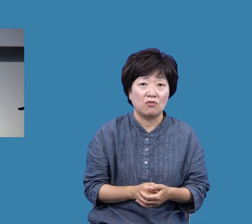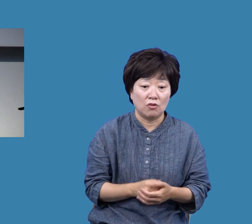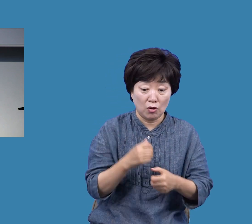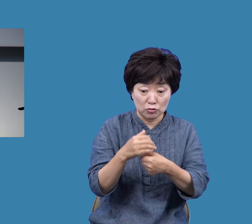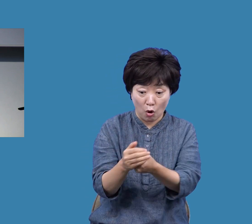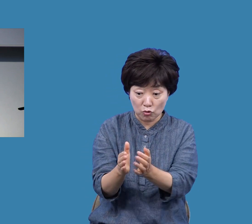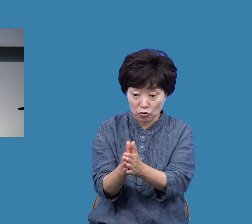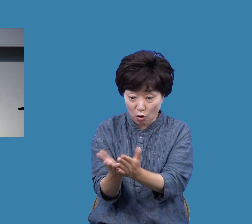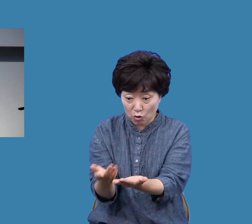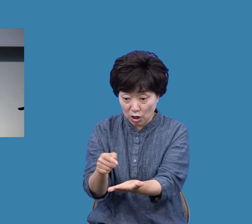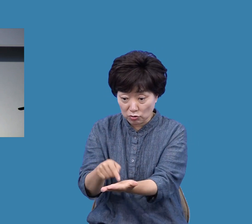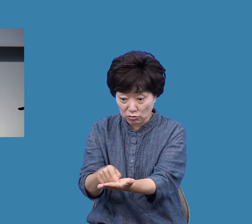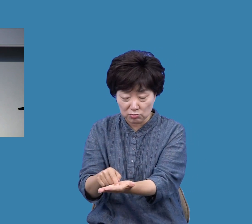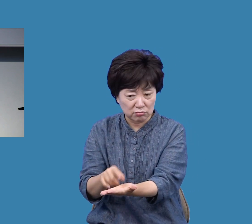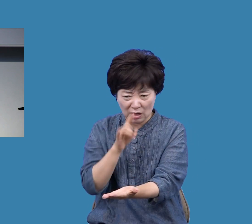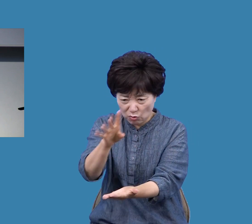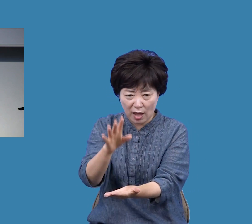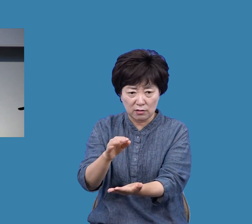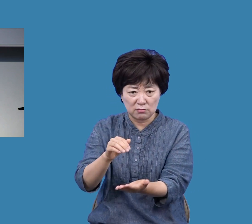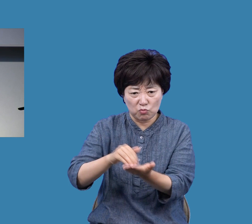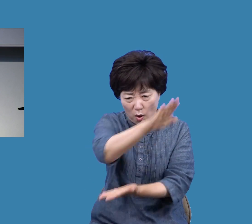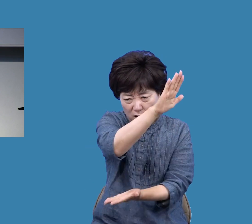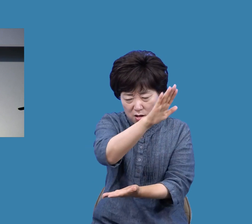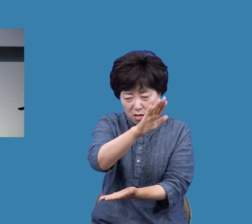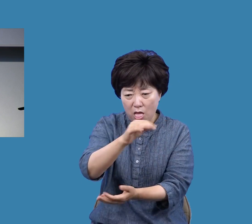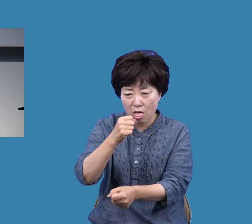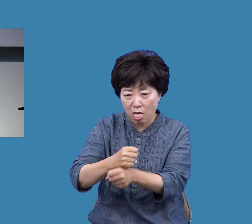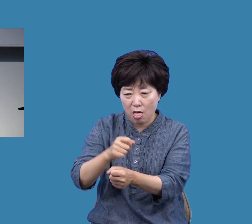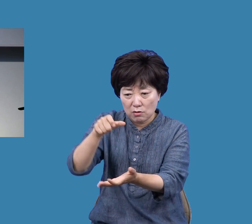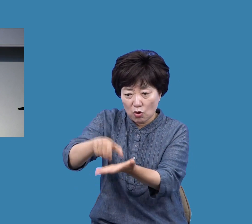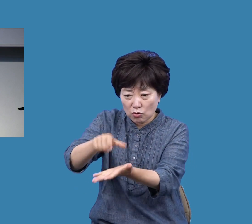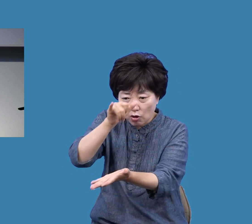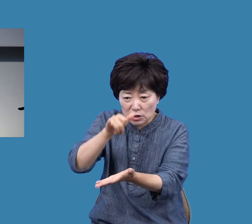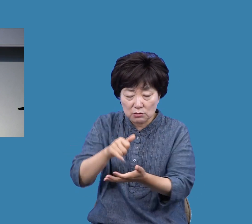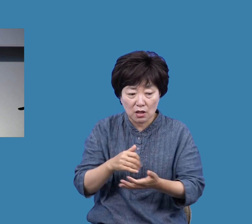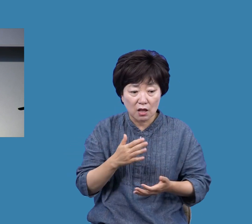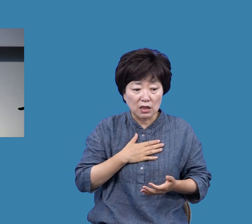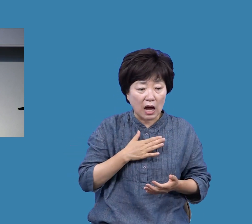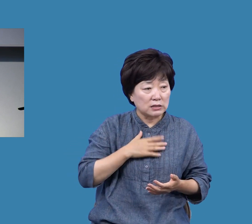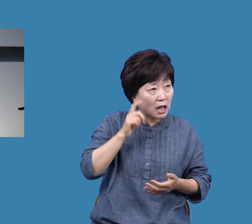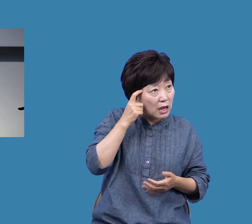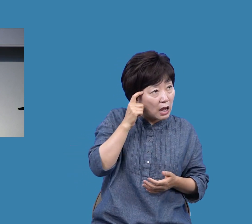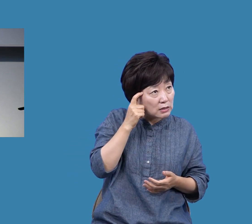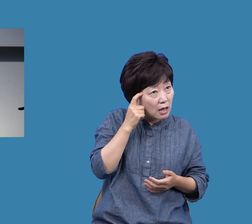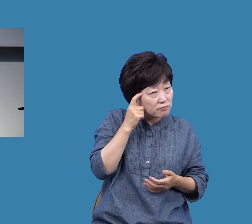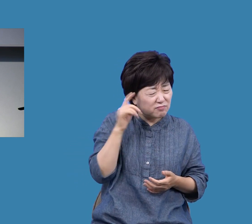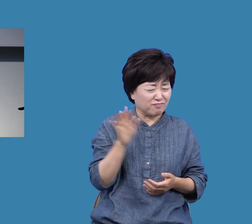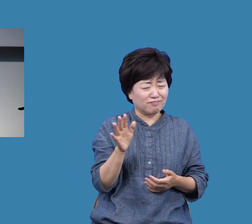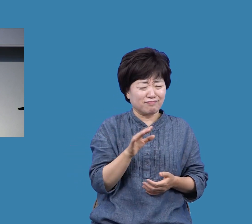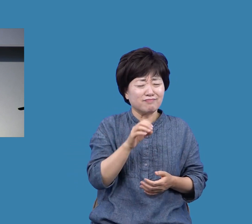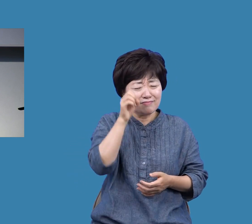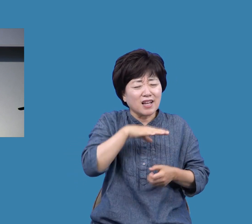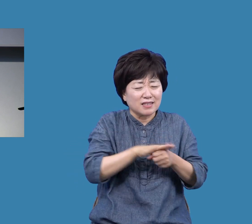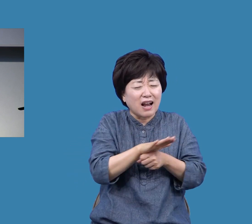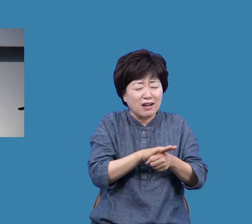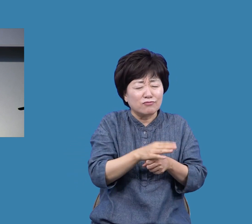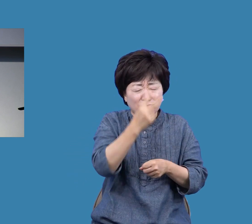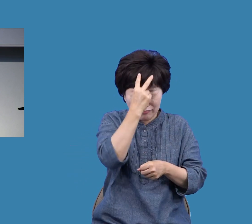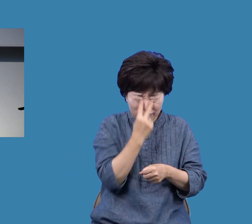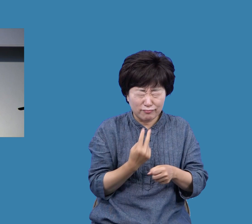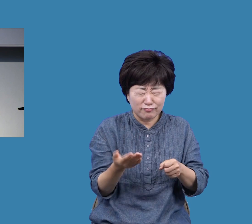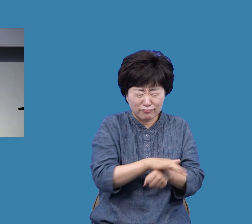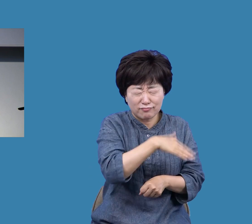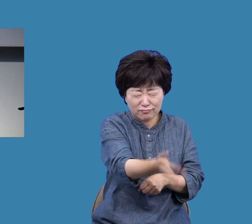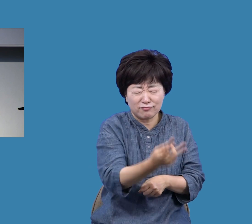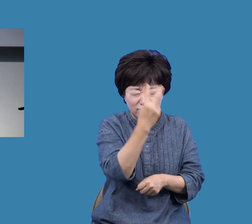성경은 그렇게 하지 말라 그러는데, 그래도 교회가 사랑이 있어야지. 그래도 교회가 다 용납하고 용서해야지.